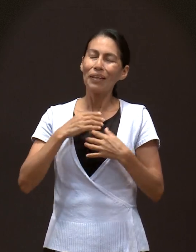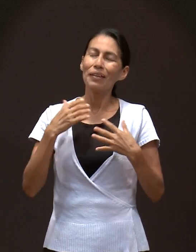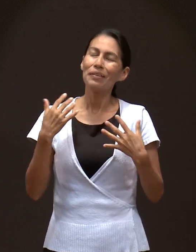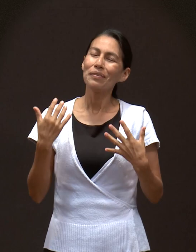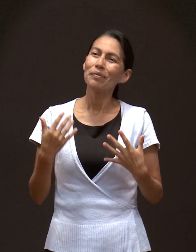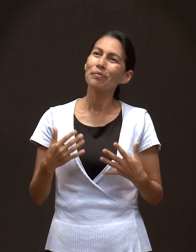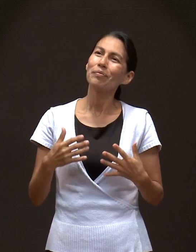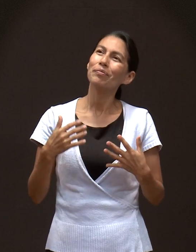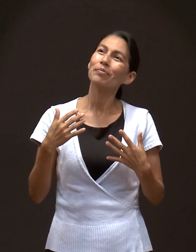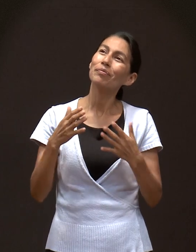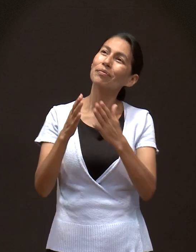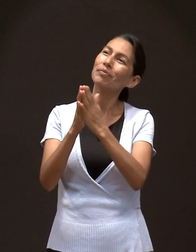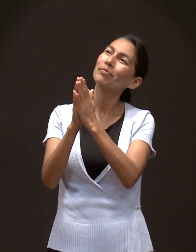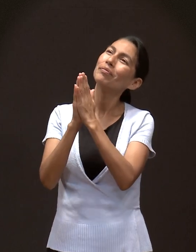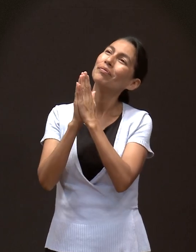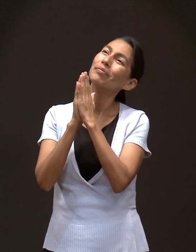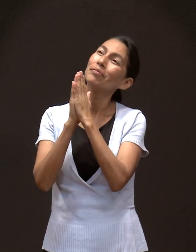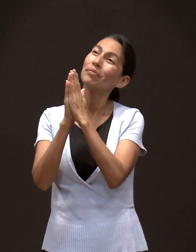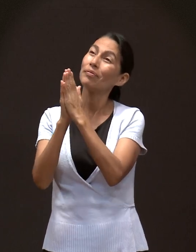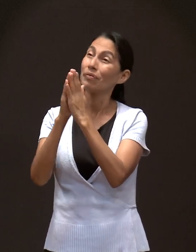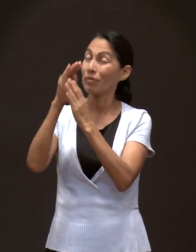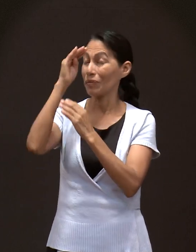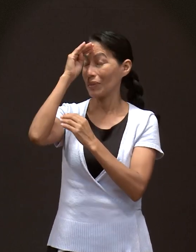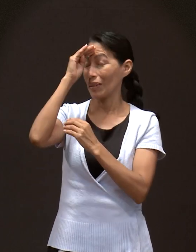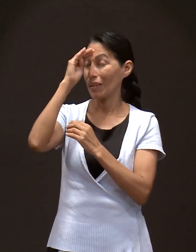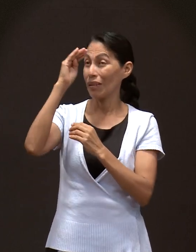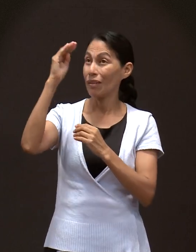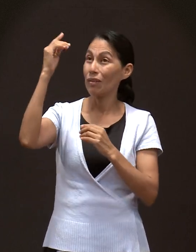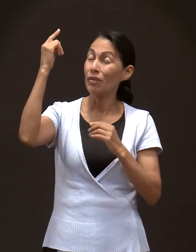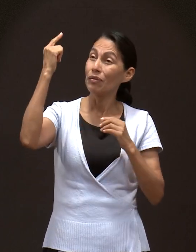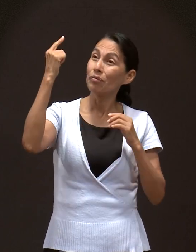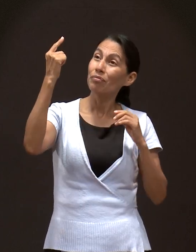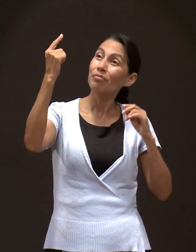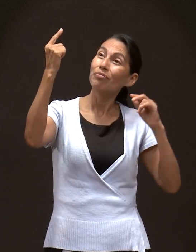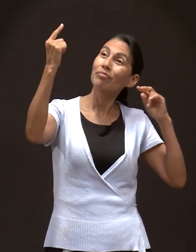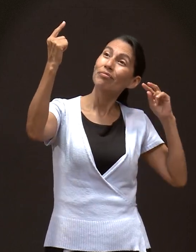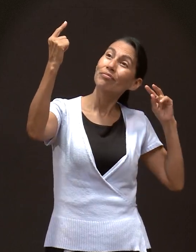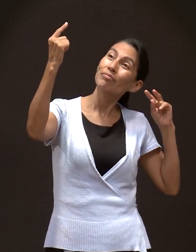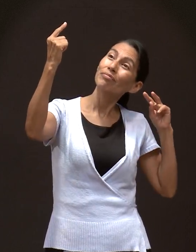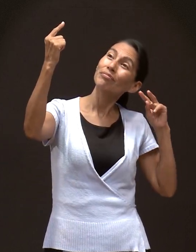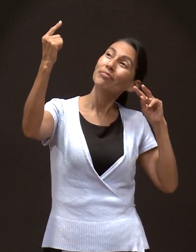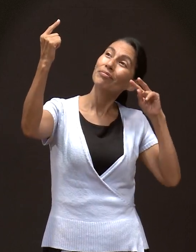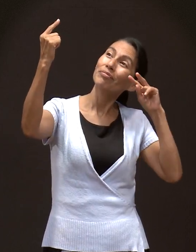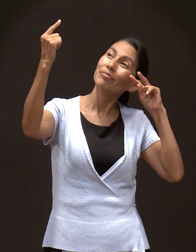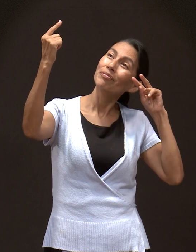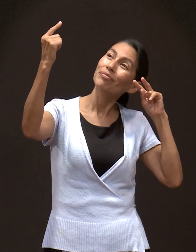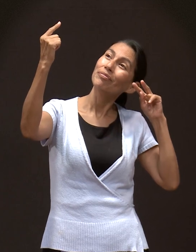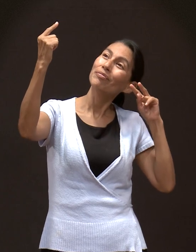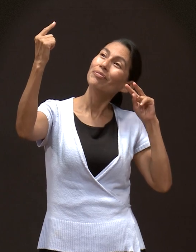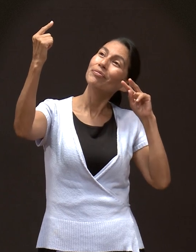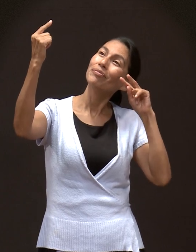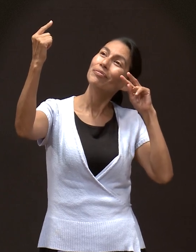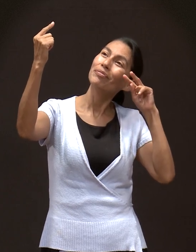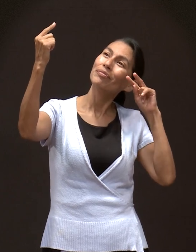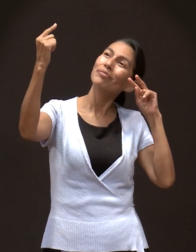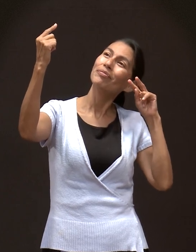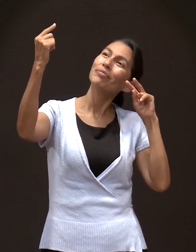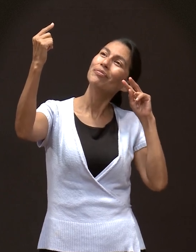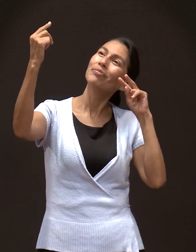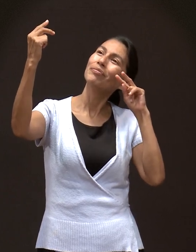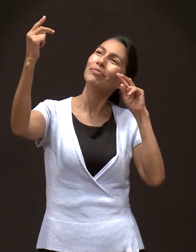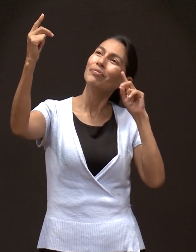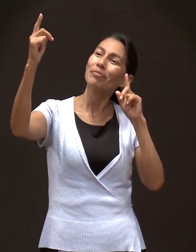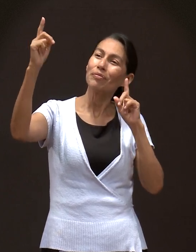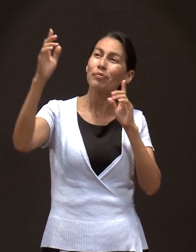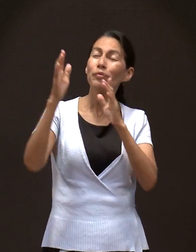Tu rostro Señor anhela mi corazón,